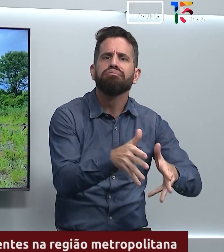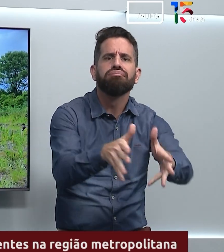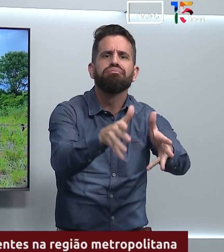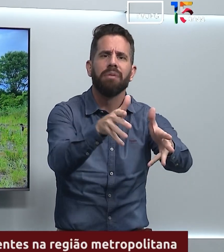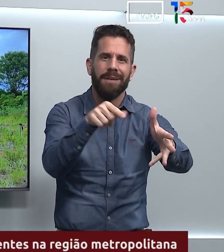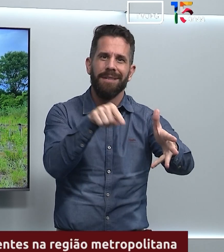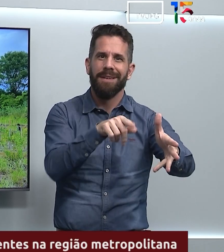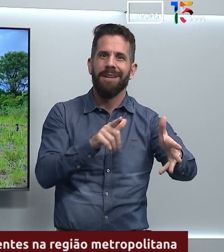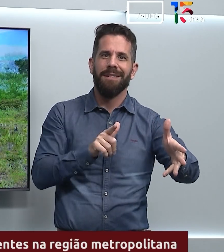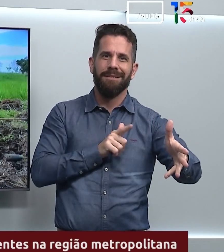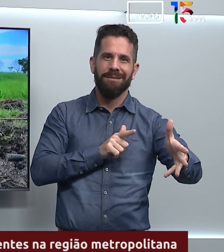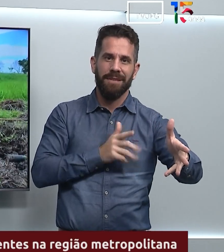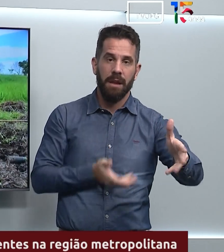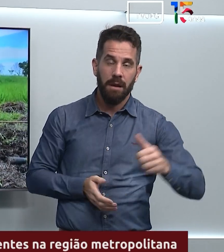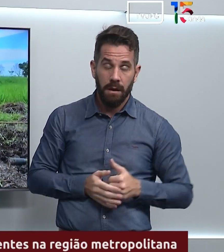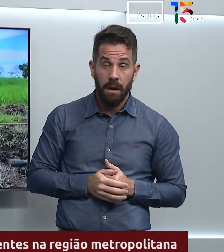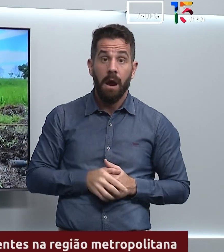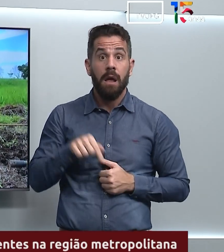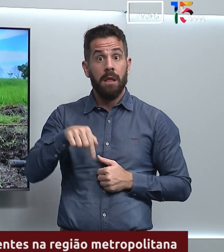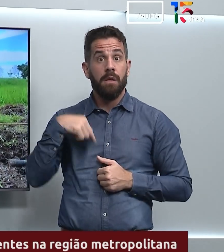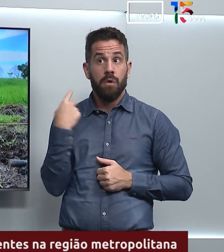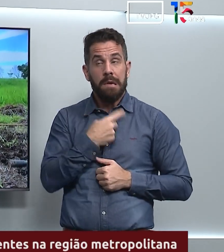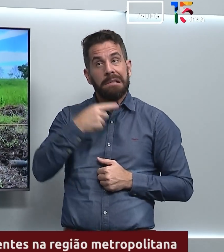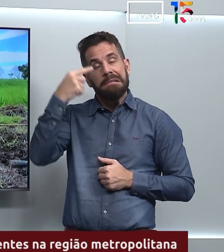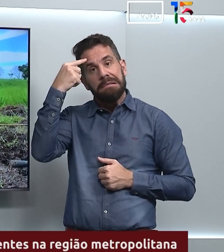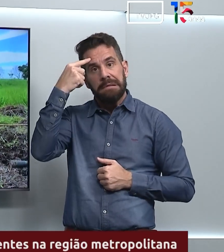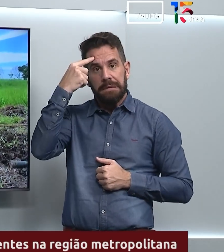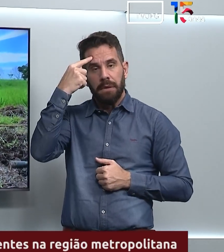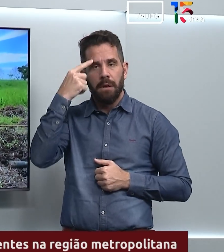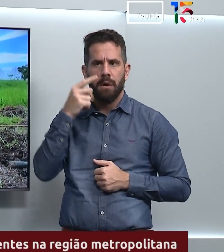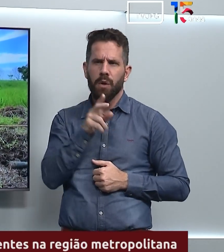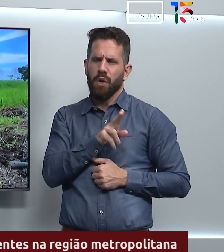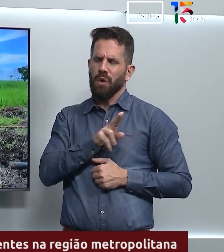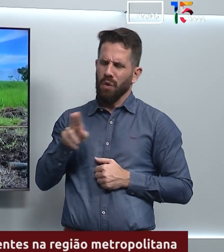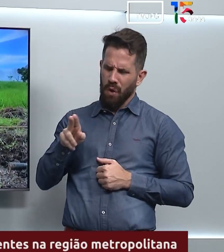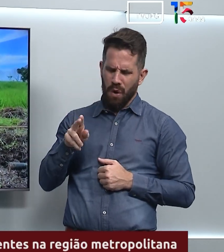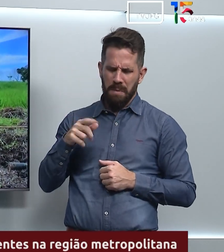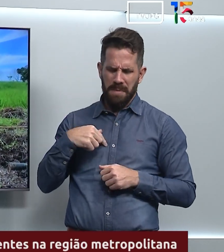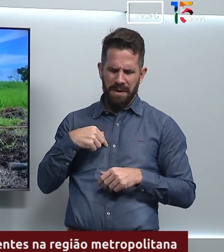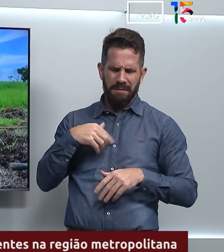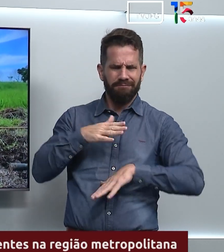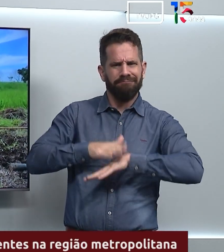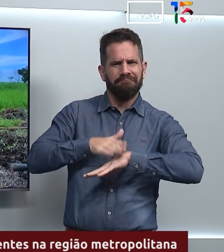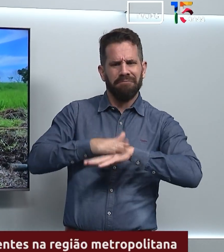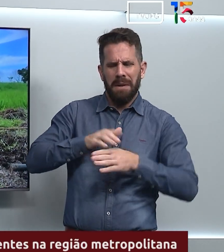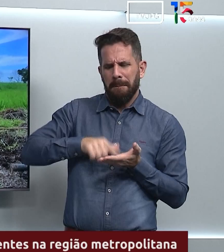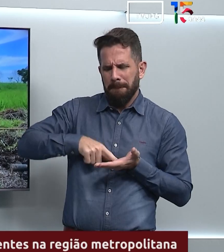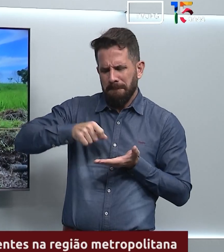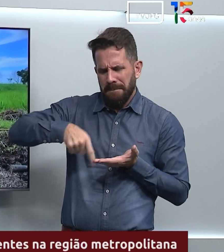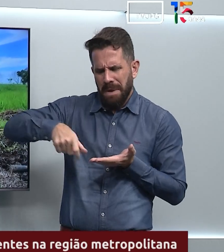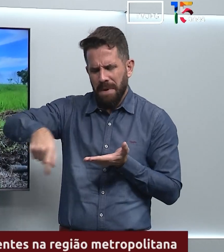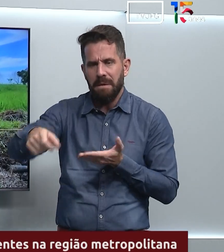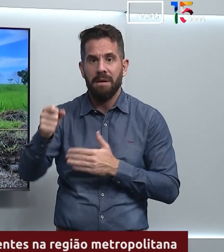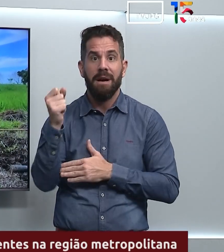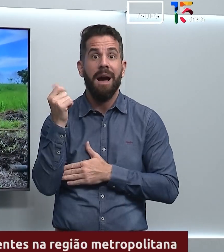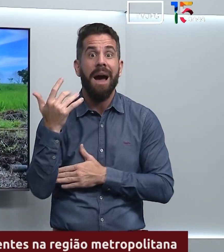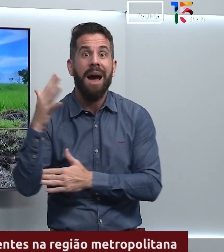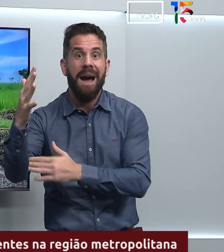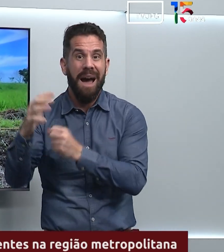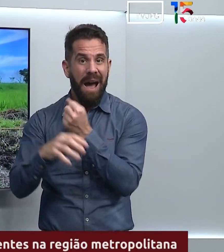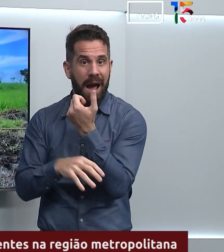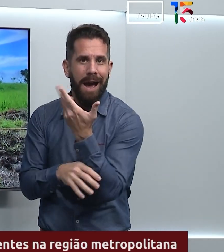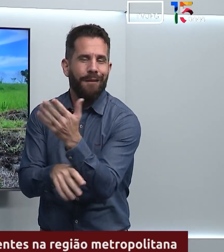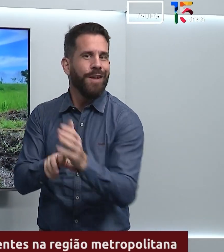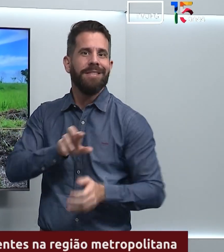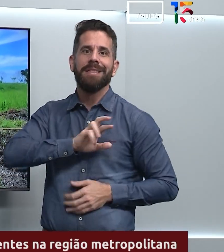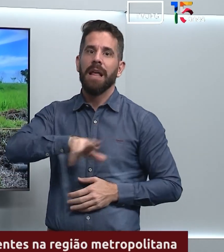nascentes, né? Então, a ideia de plantar, a gente não queria colocar o nome de plantadores de árvores, mas sim plantadores de águas. Por quê?